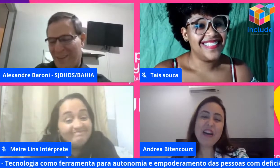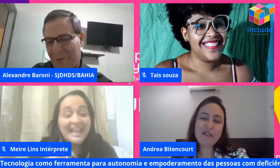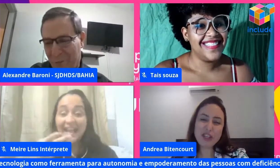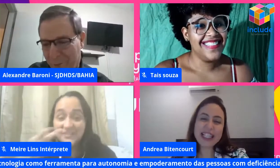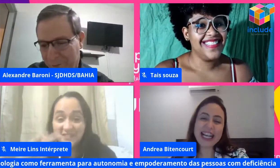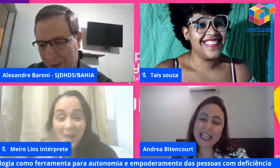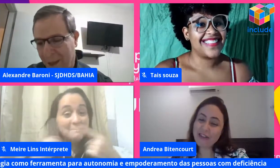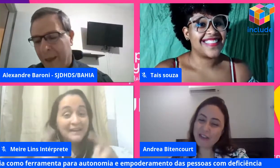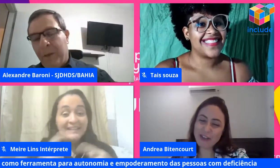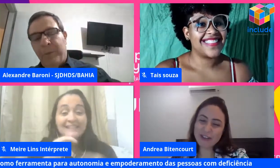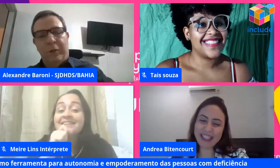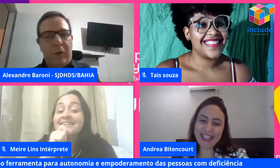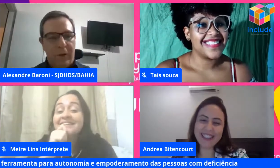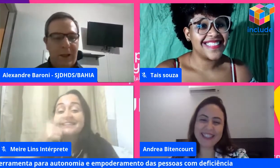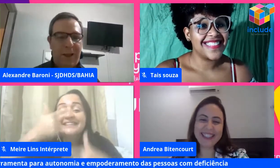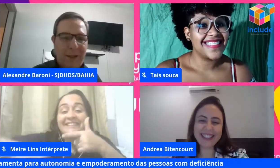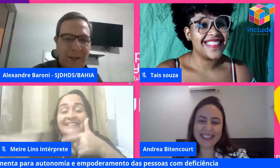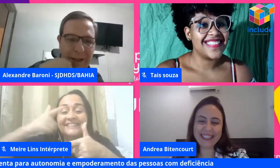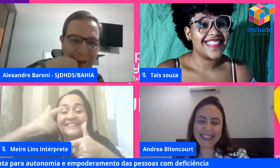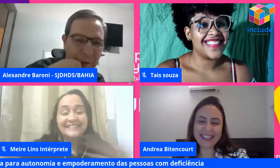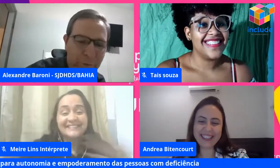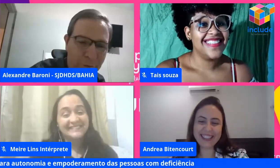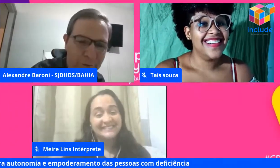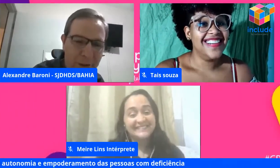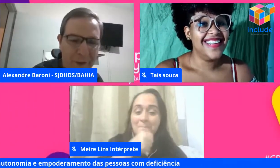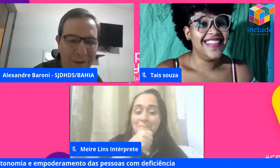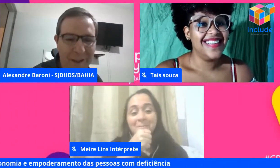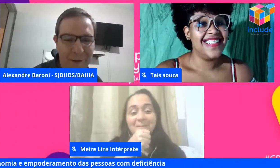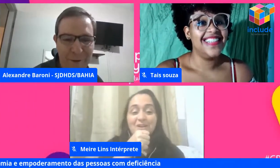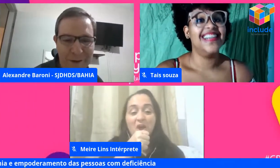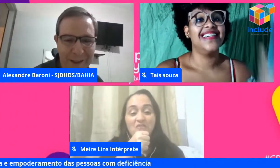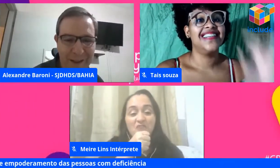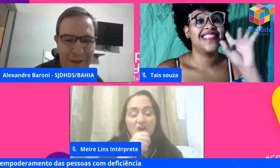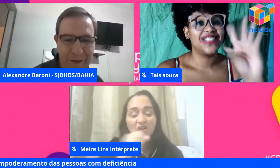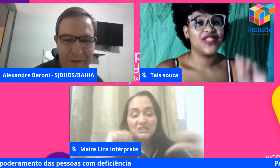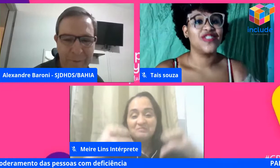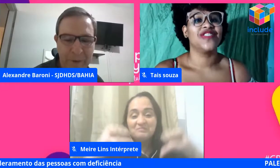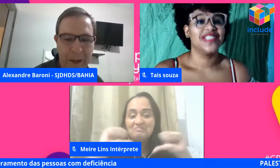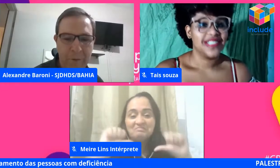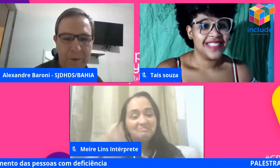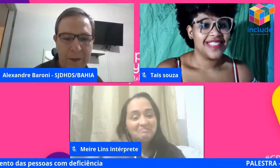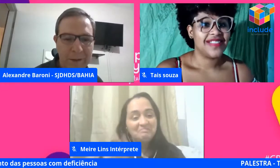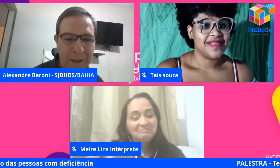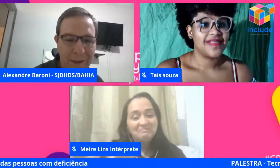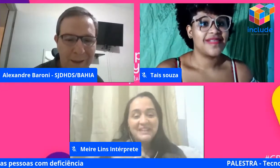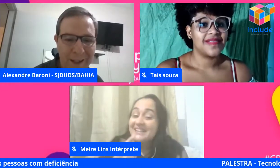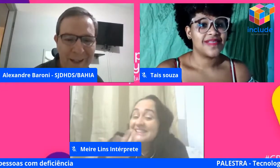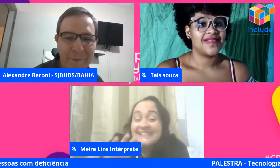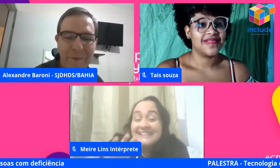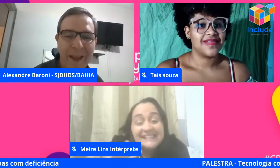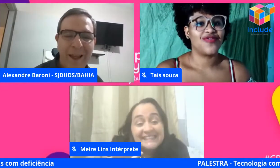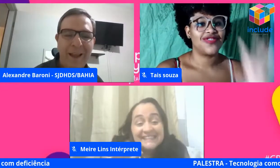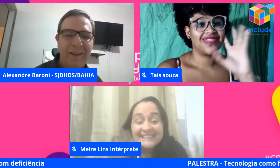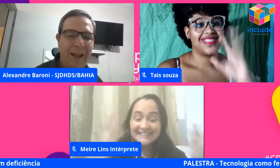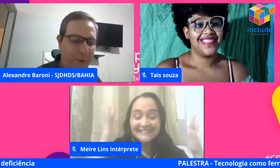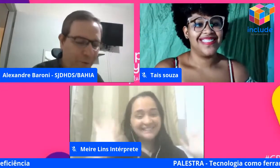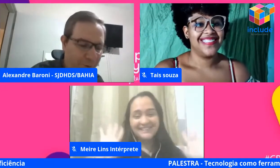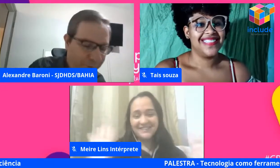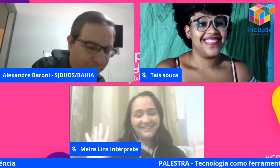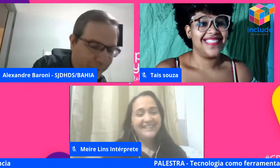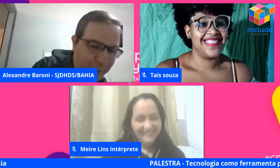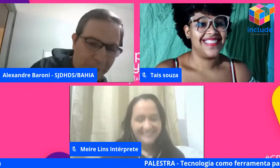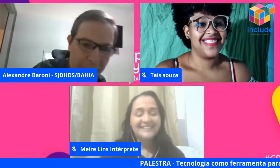Pronto, então tá bom. Pessoal, eu vou ver se a gente consegue aqui finalizar. A Andréia